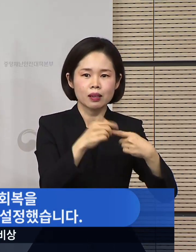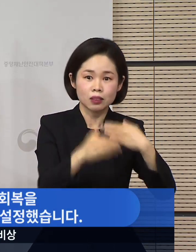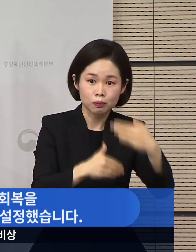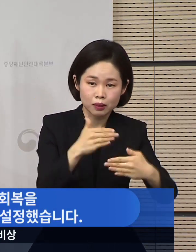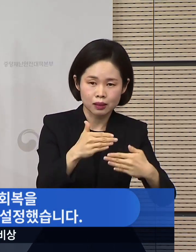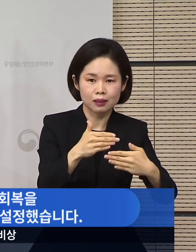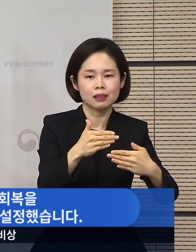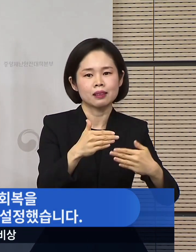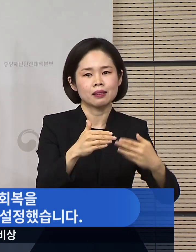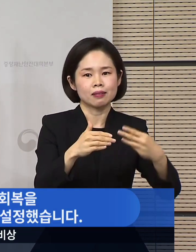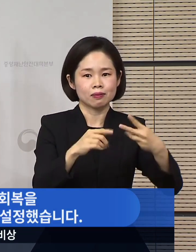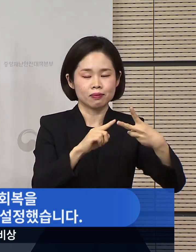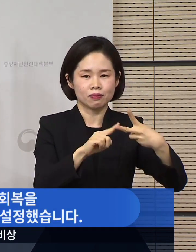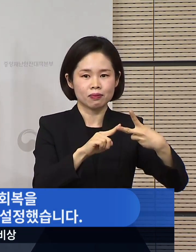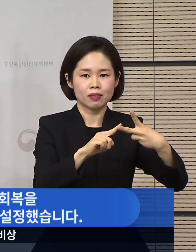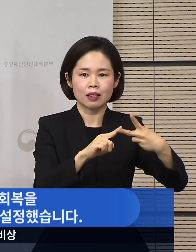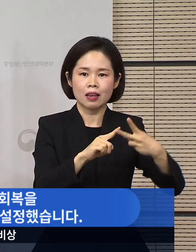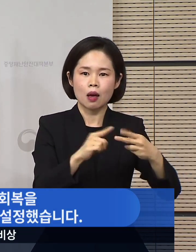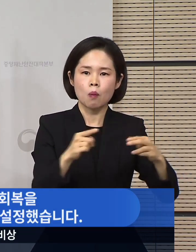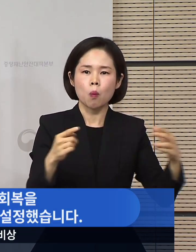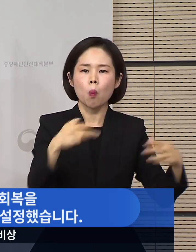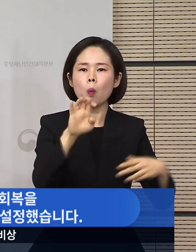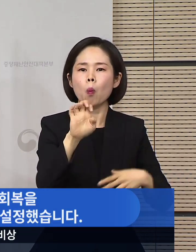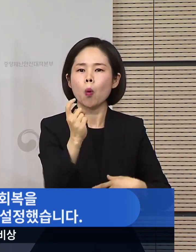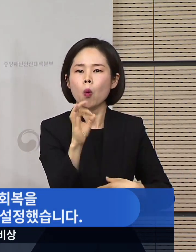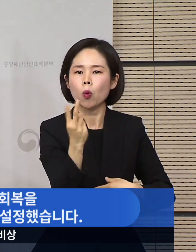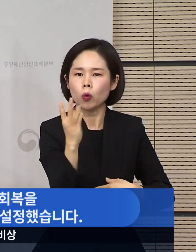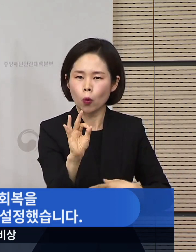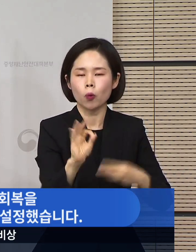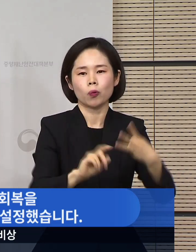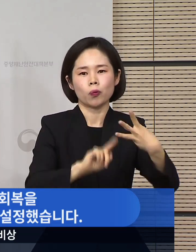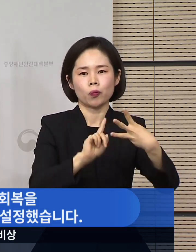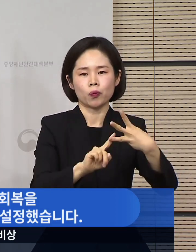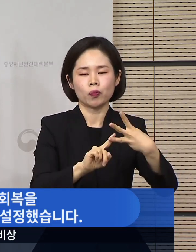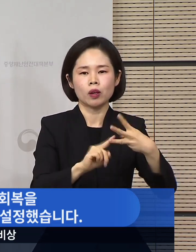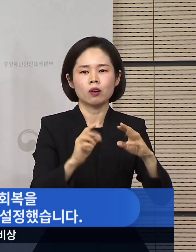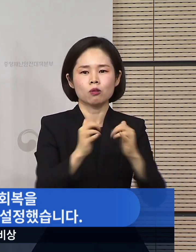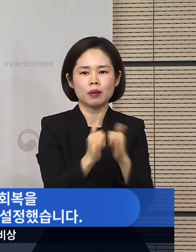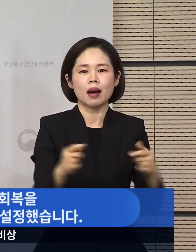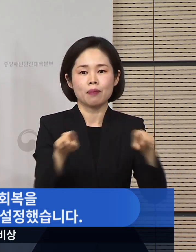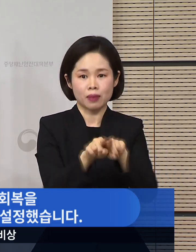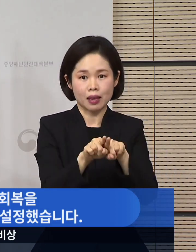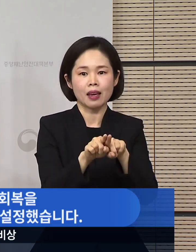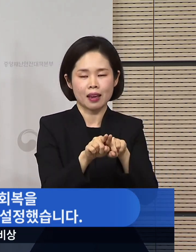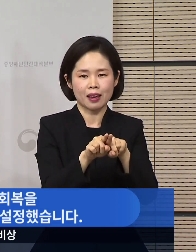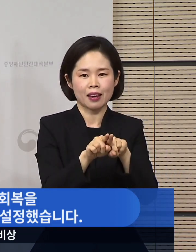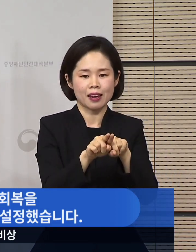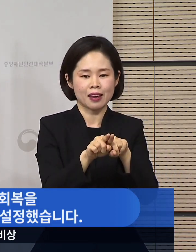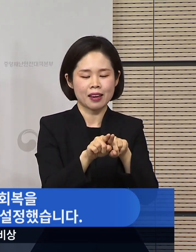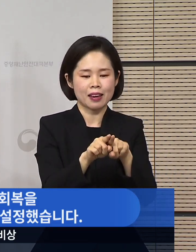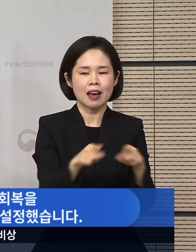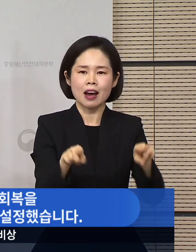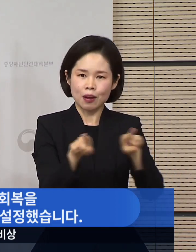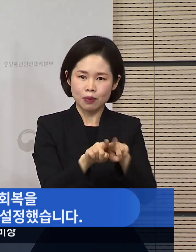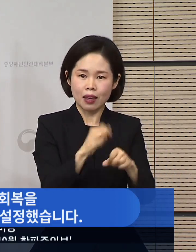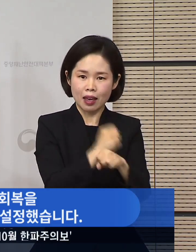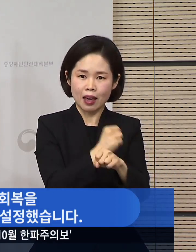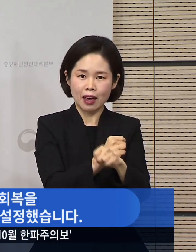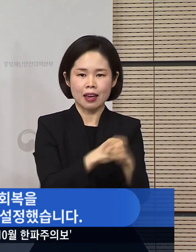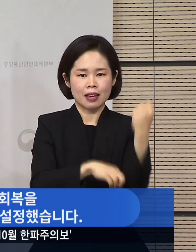둘째 포용적인 일상 회복을, 셋째 국민과 함께 추진한다는 3대 기본